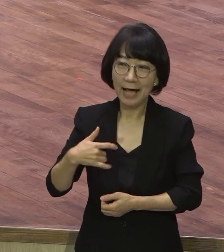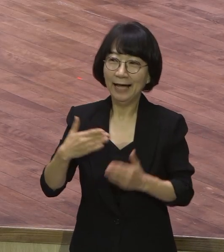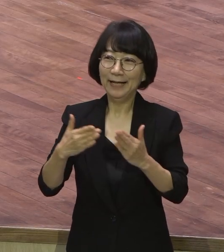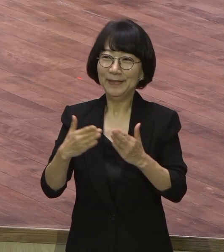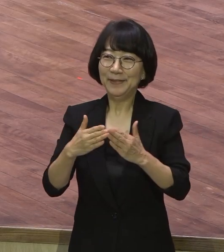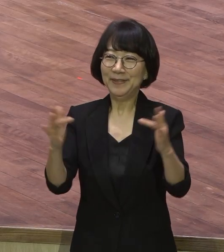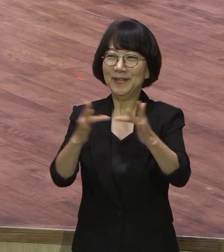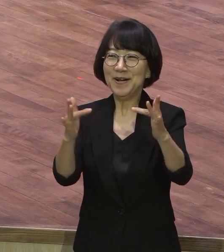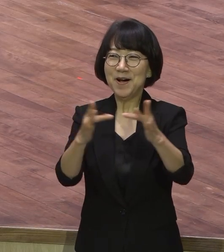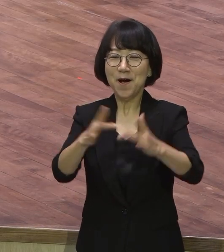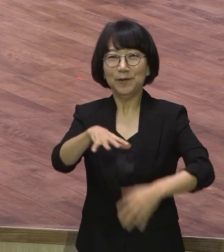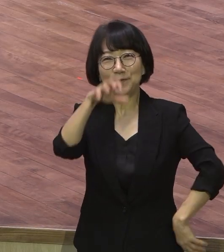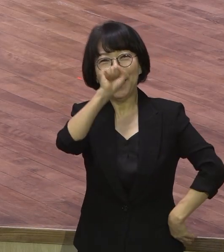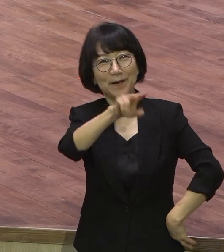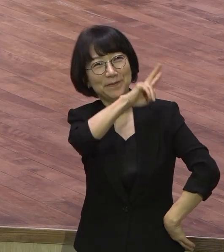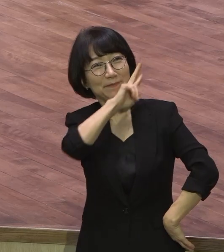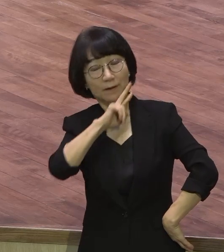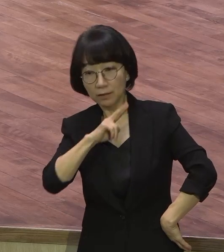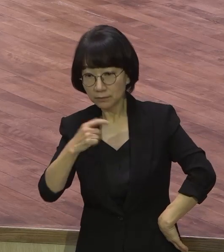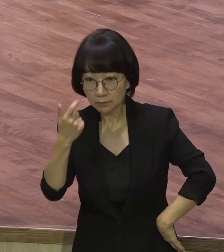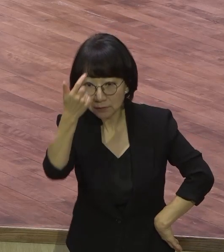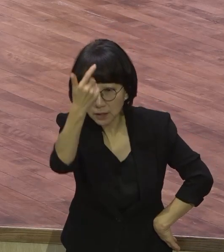편하게 좋다. 그렇습니까?